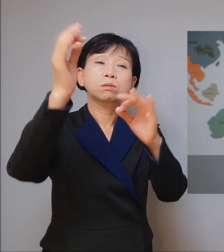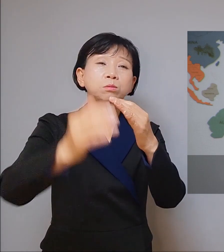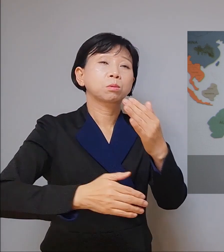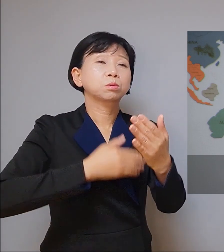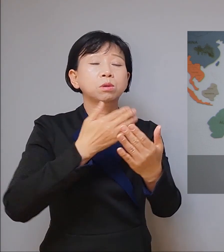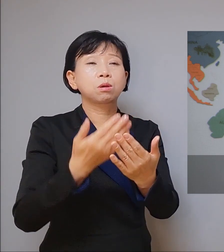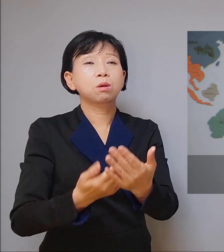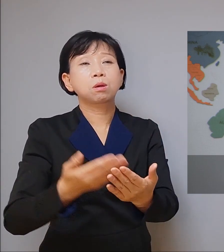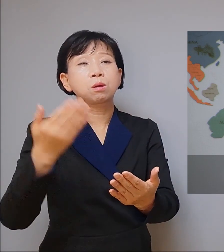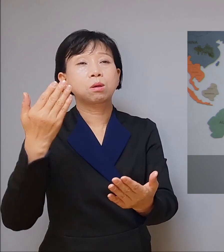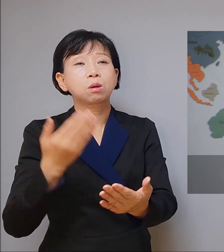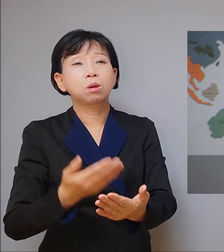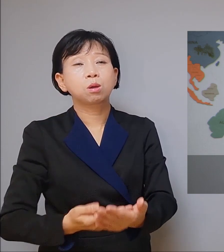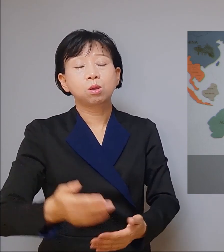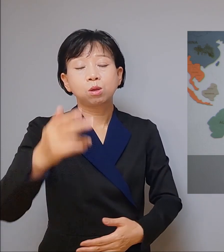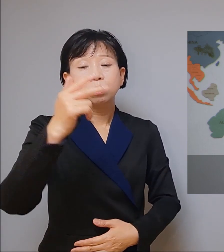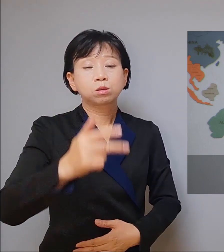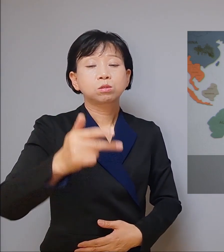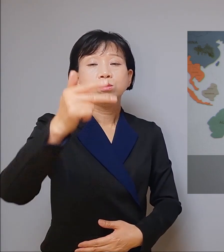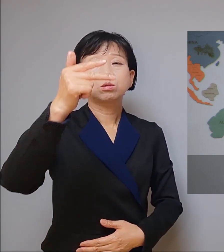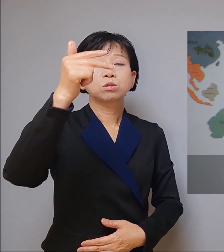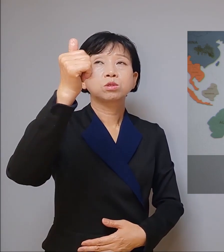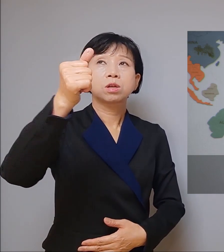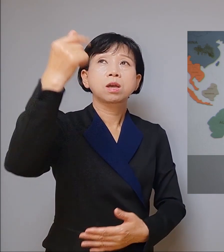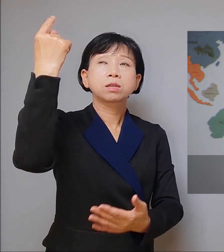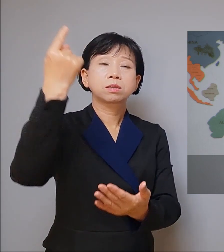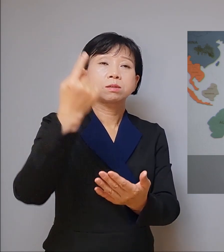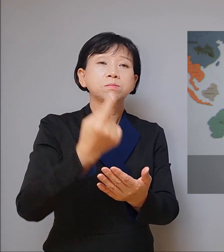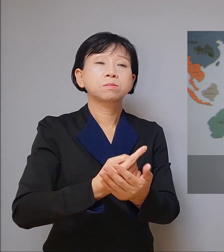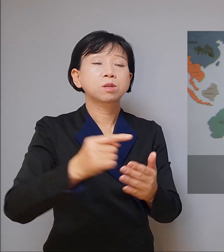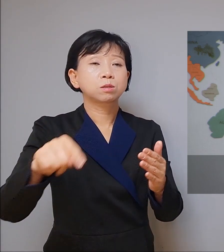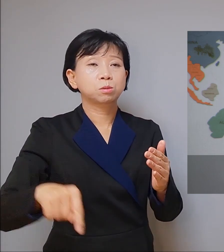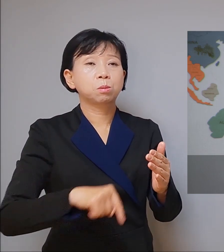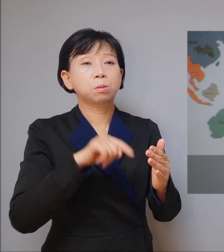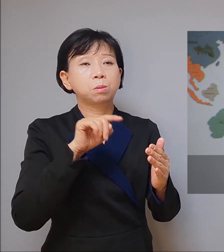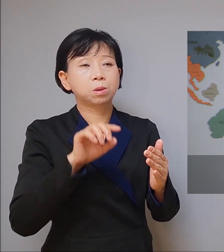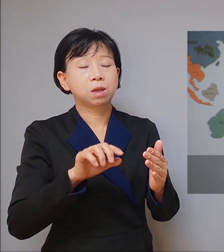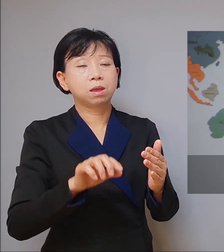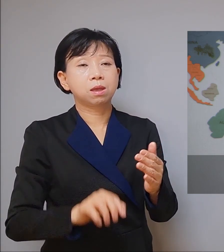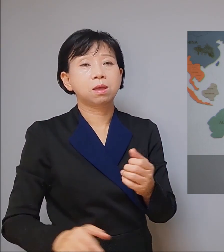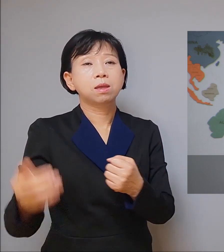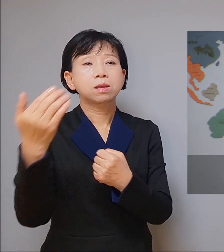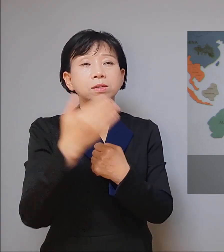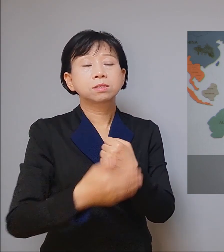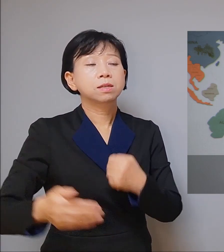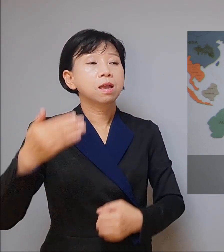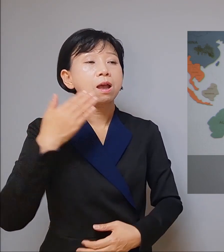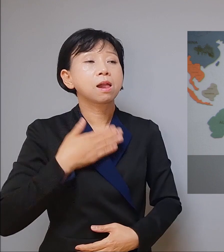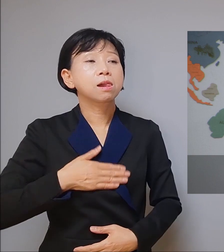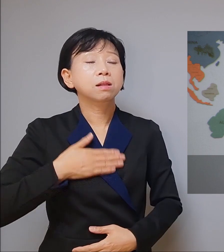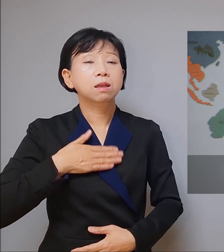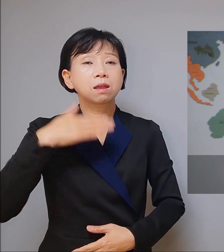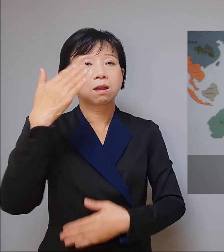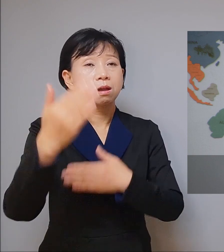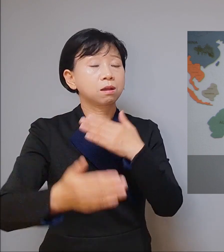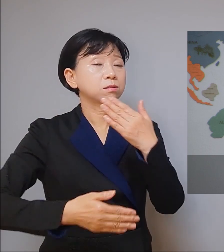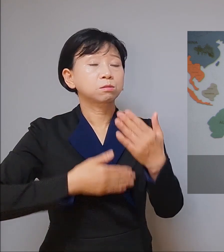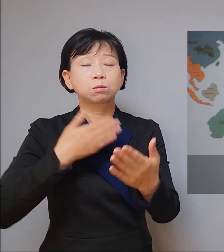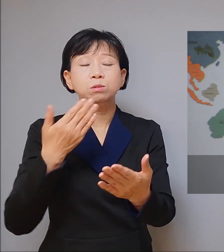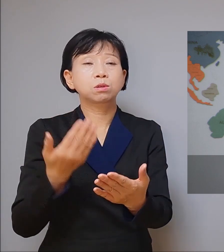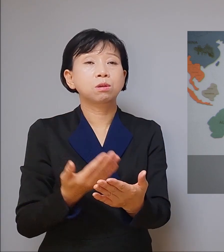보게 하소서. 주의 힘제 속에 은혜